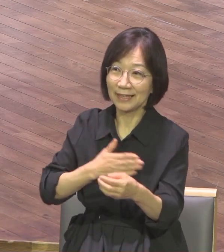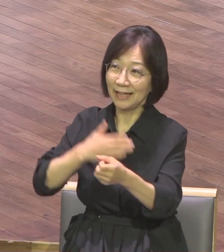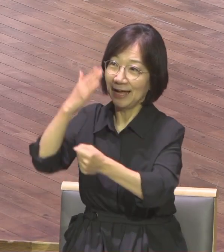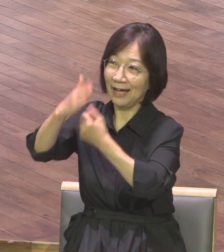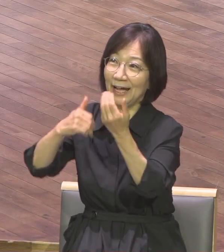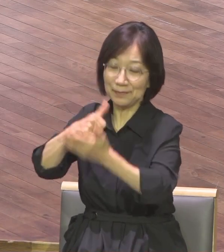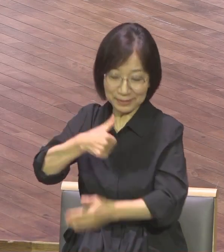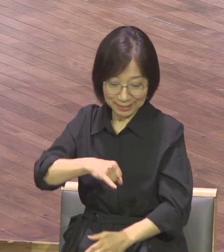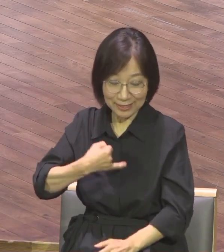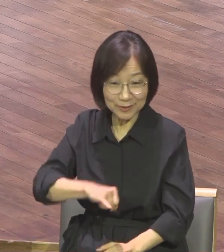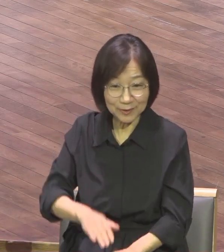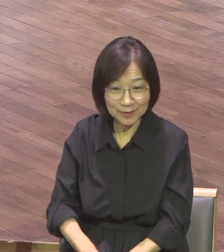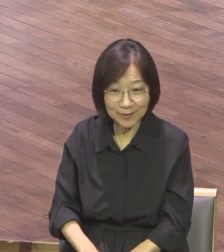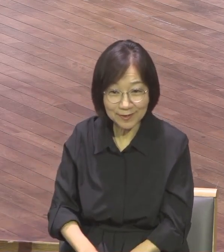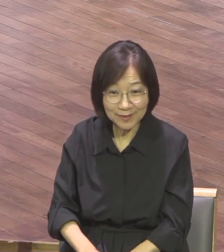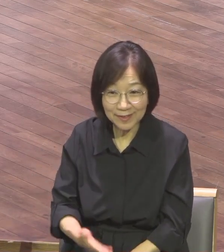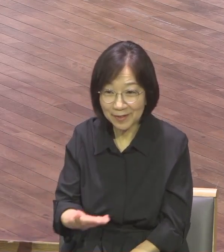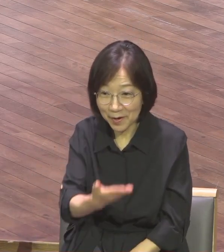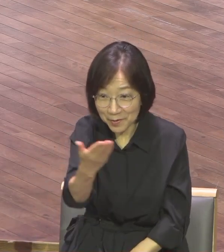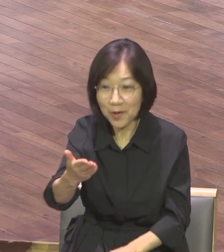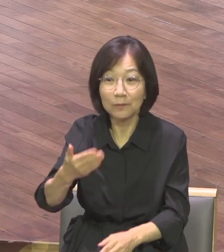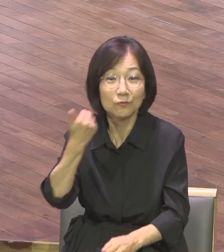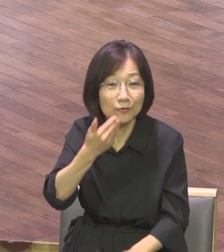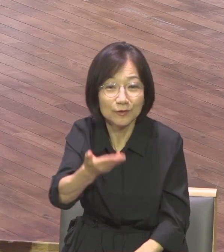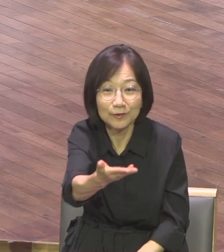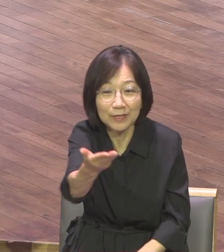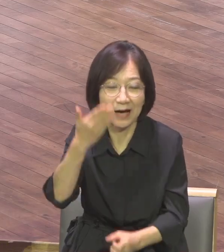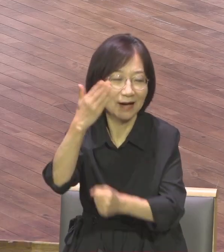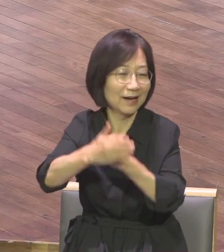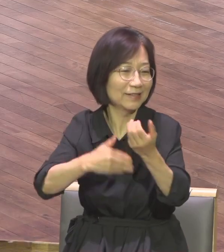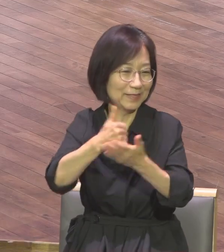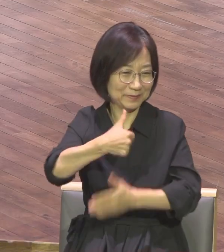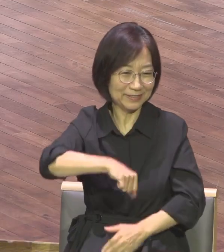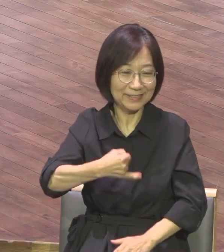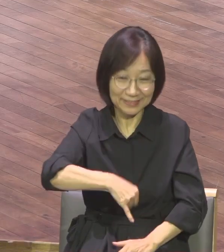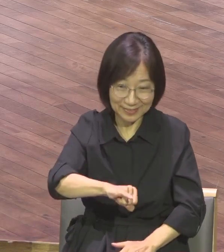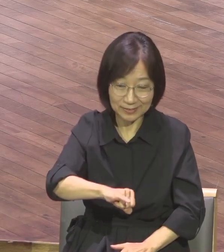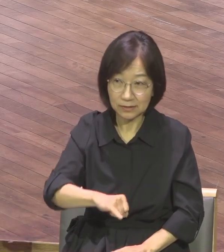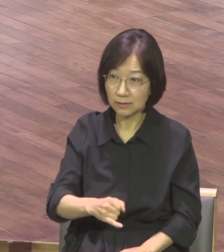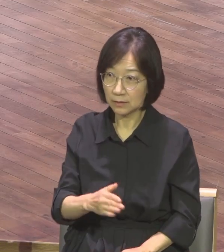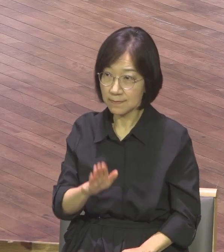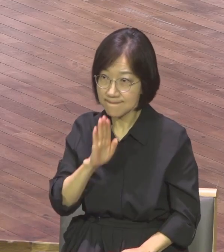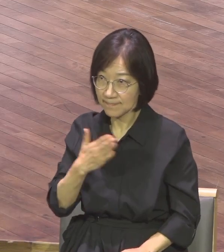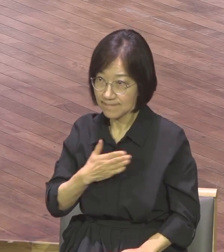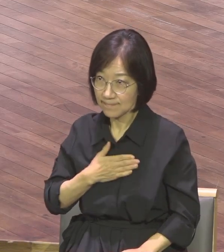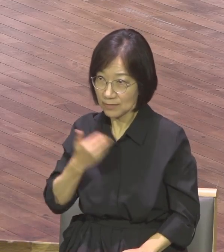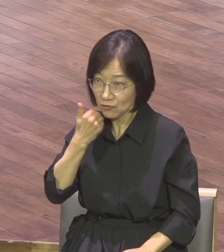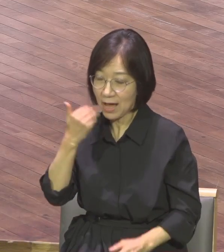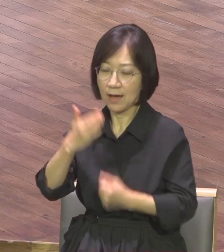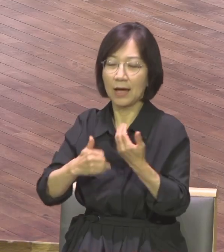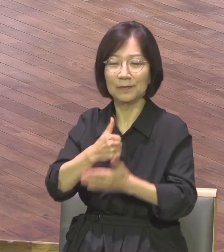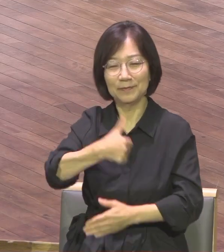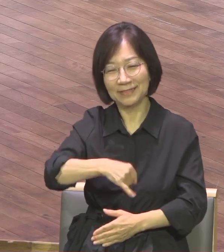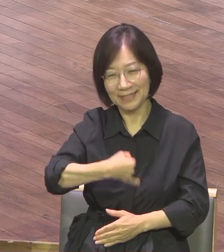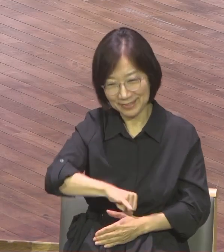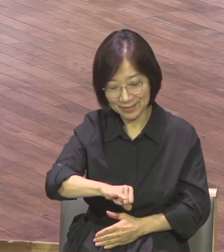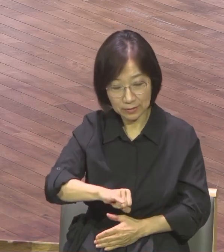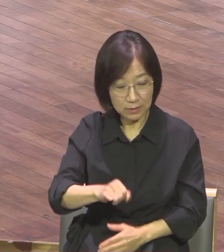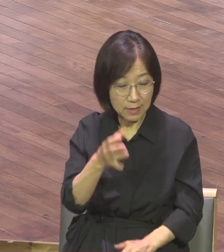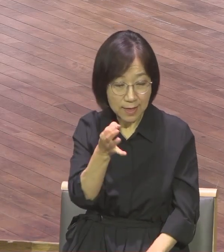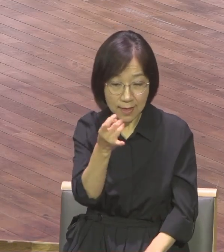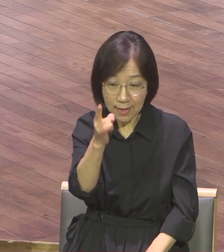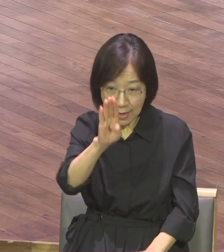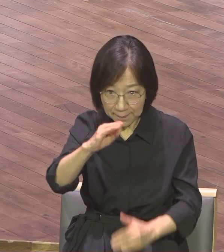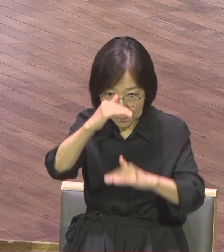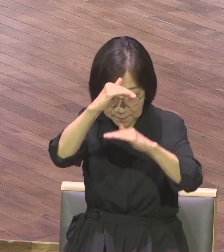하나님의 자녀로 택함 받았다. 이게 중요한 거예요. 첫째가 나는 하나님의 자녀다. 에베소 1장 3절로 5절을 보면